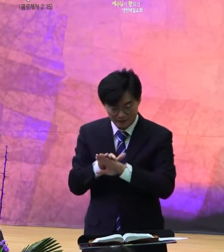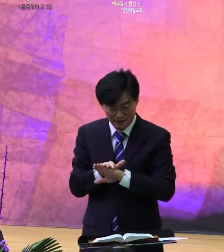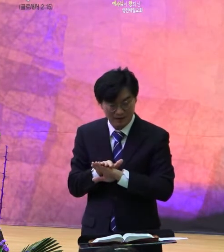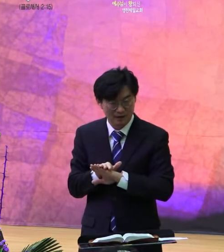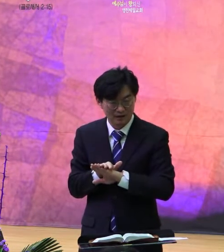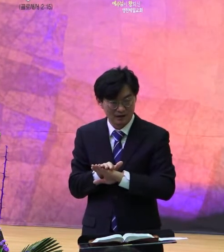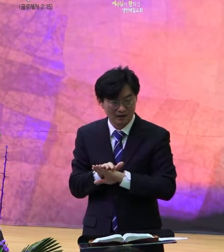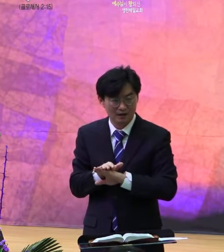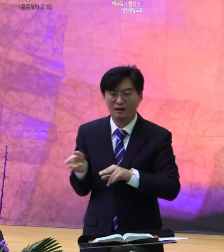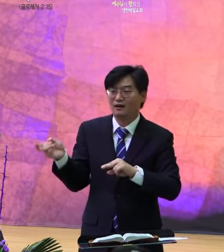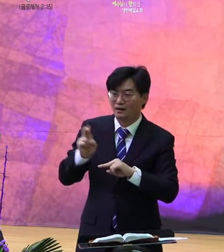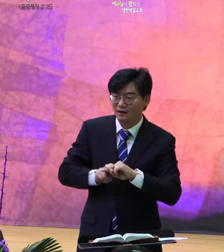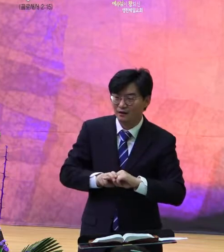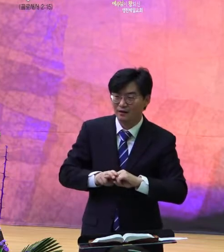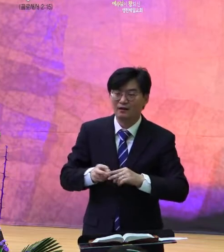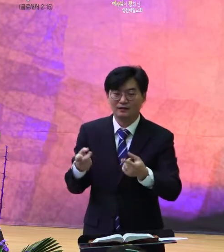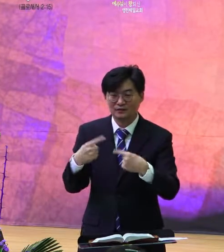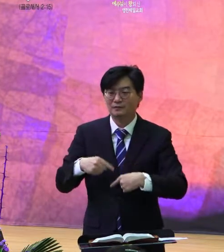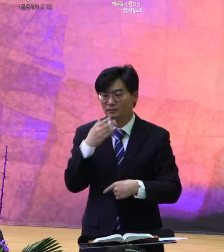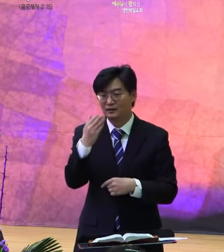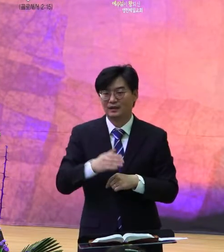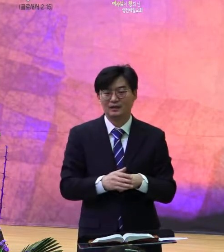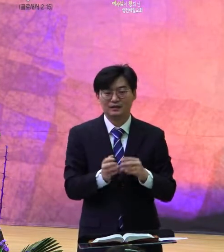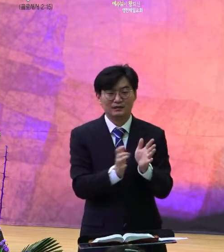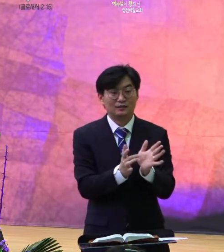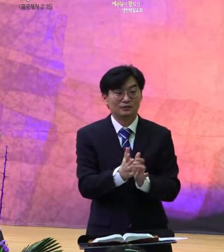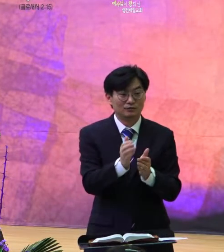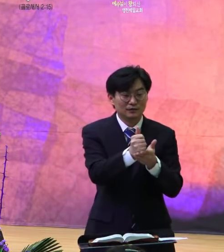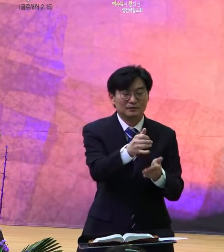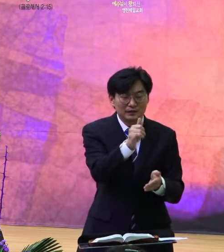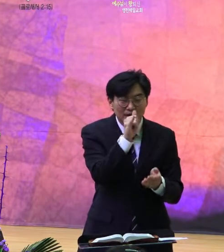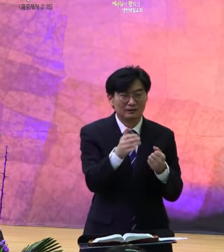있을 것인가 하는 것들을 우리는 생각해 보아야 합니다.